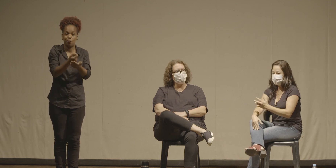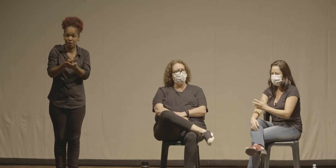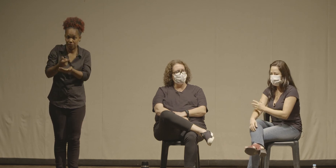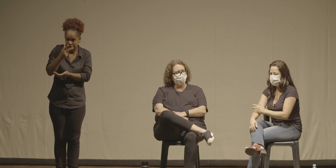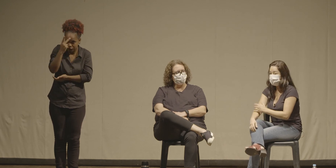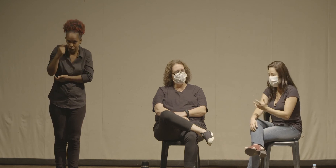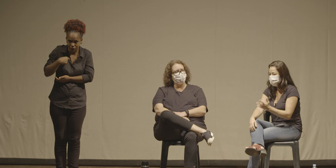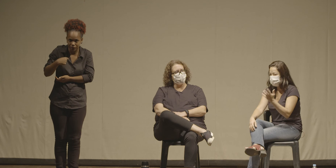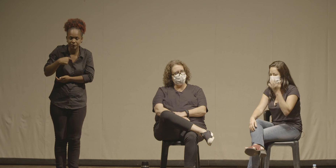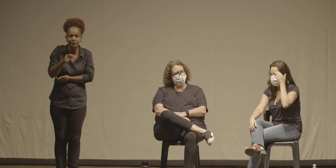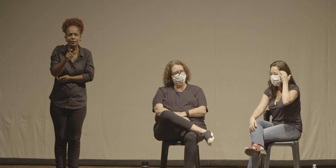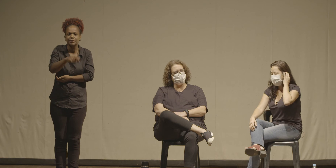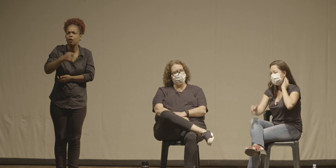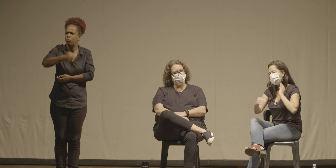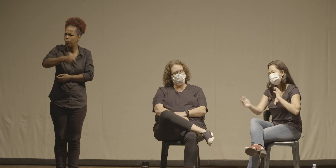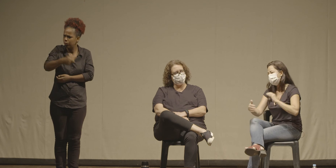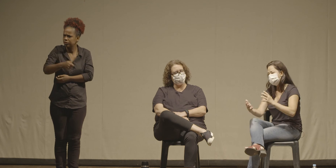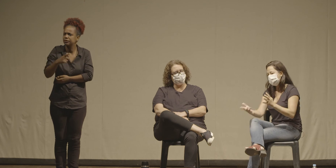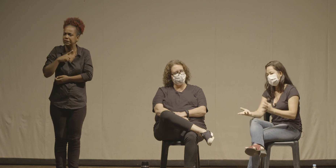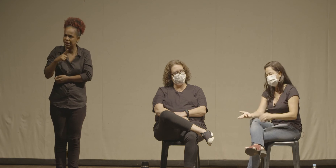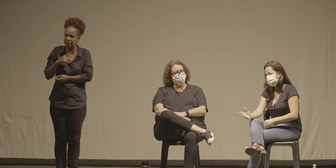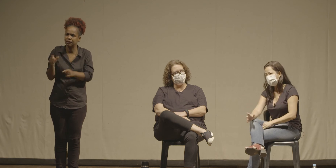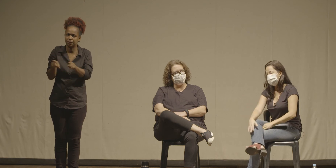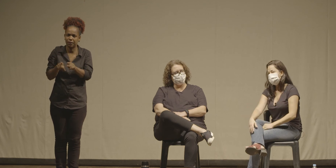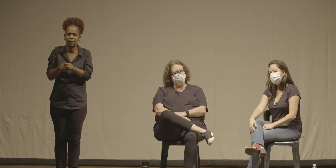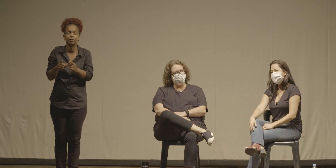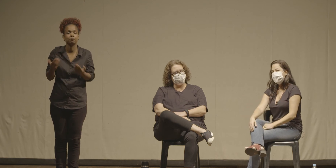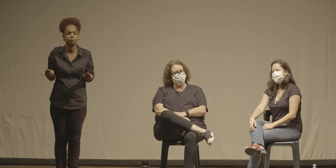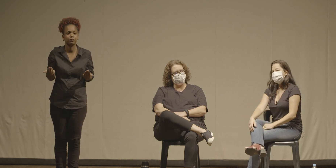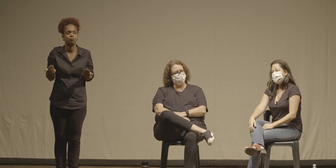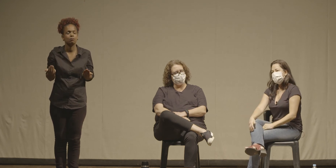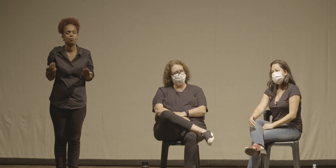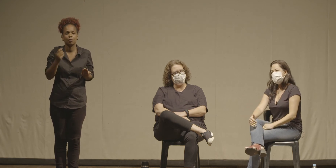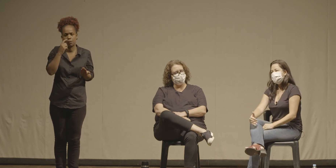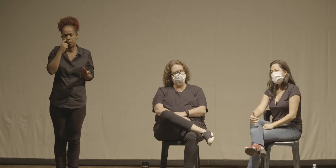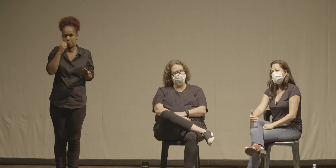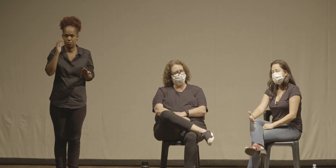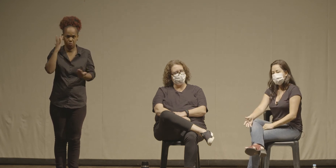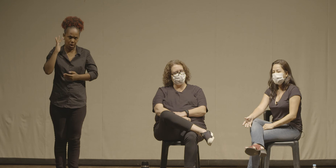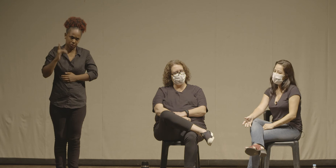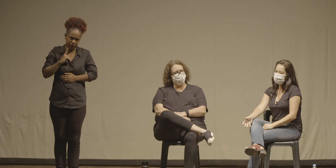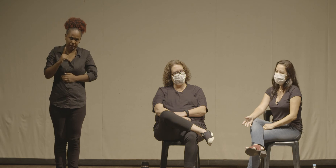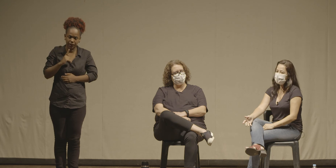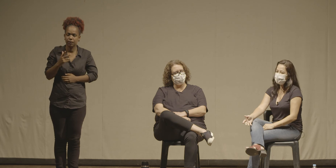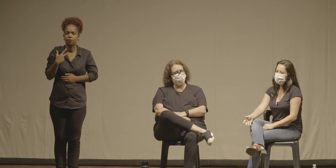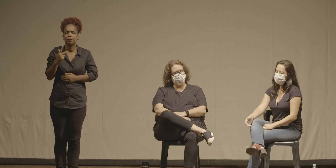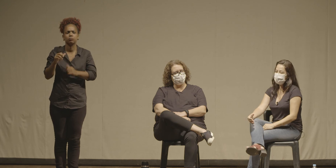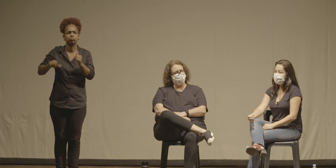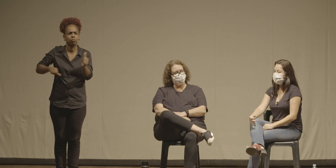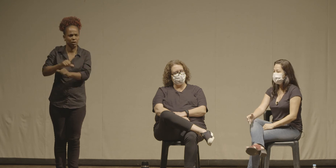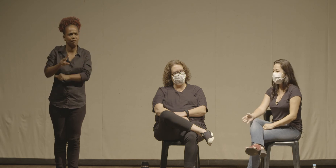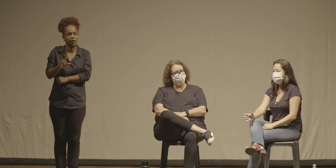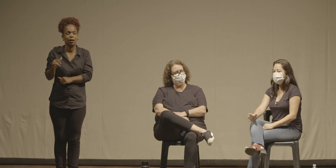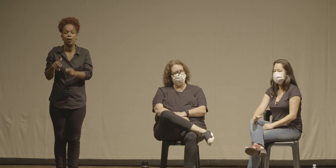pessoas, a gente exige isso, querendo ou sem querer, a gente acaba exigindo, eu acho que vai ter um posicionamento diferente, porque